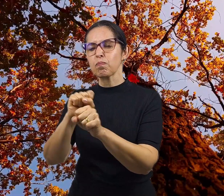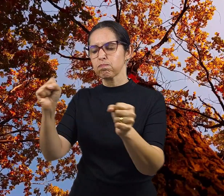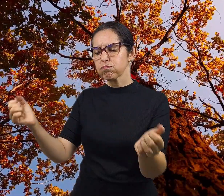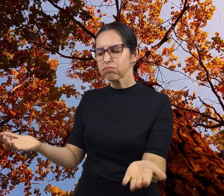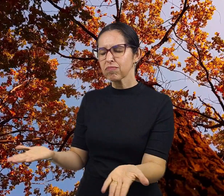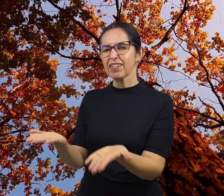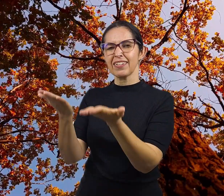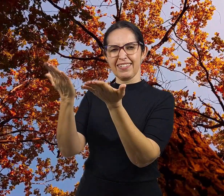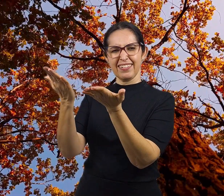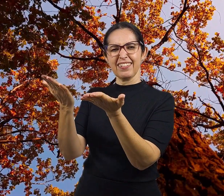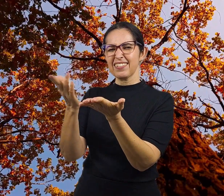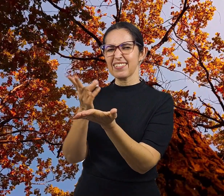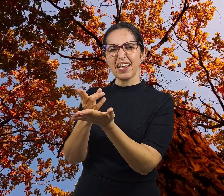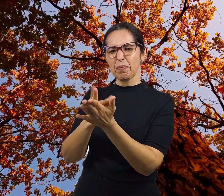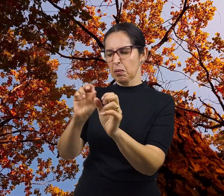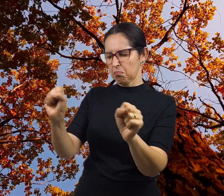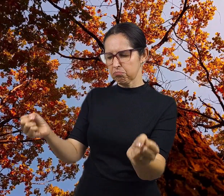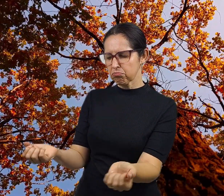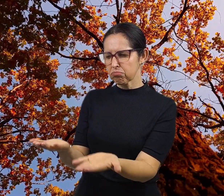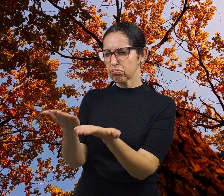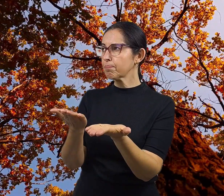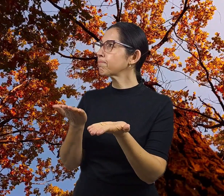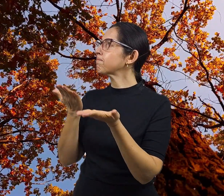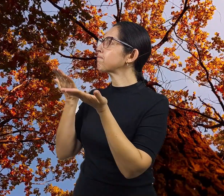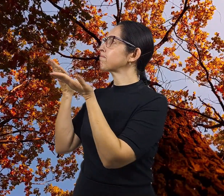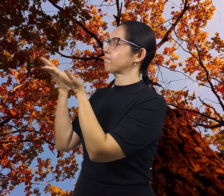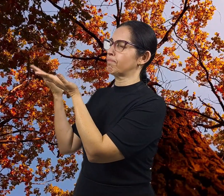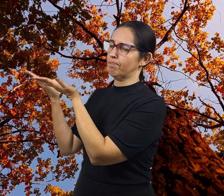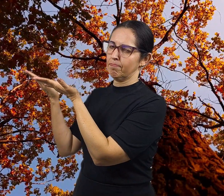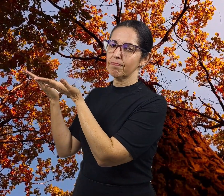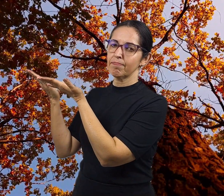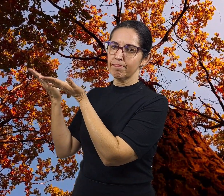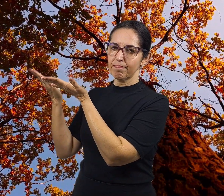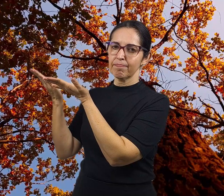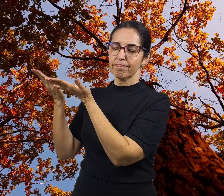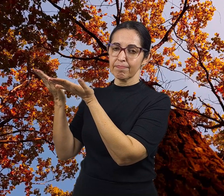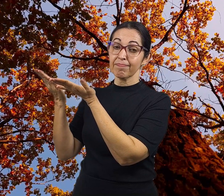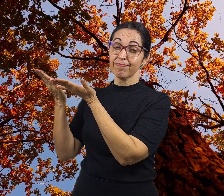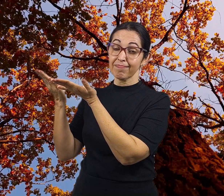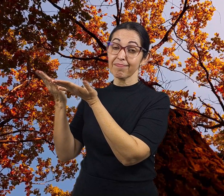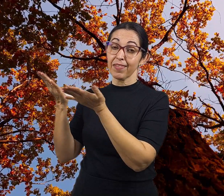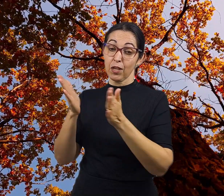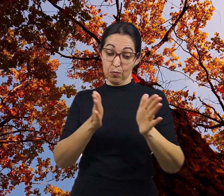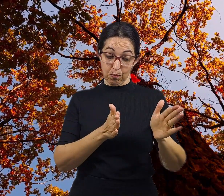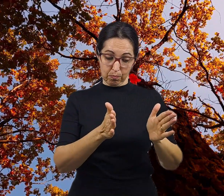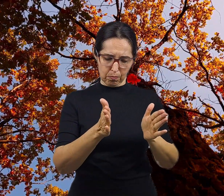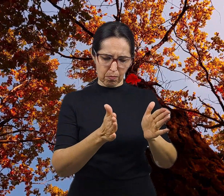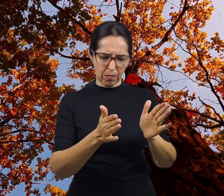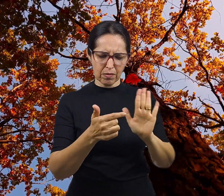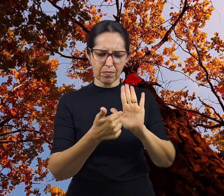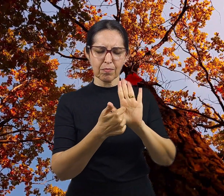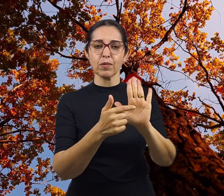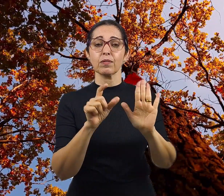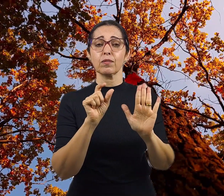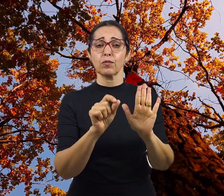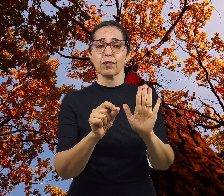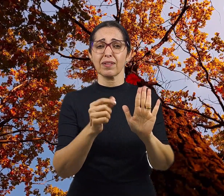de altares, e nós vemos aqui no texto exatamente um momento de prova